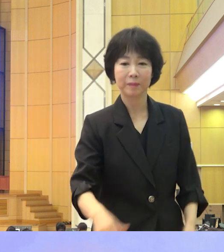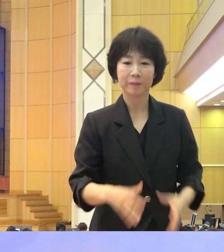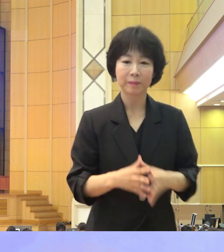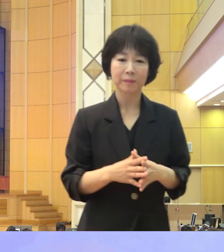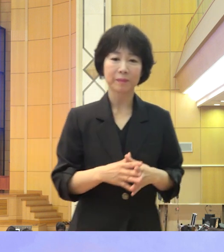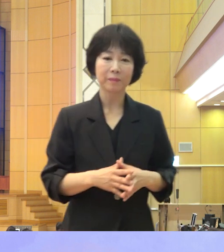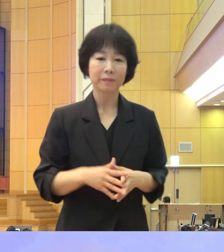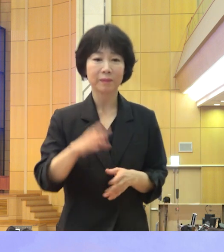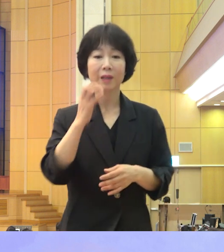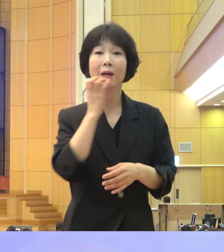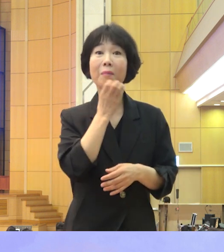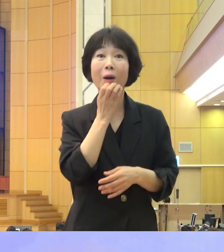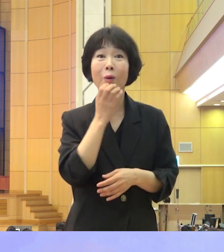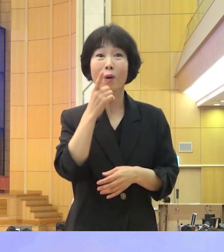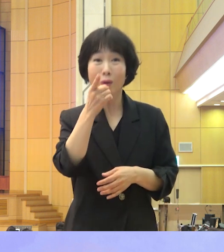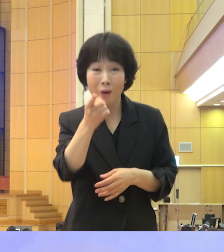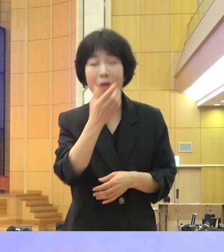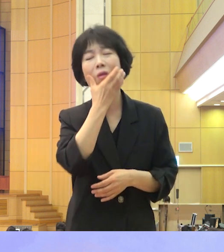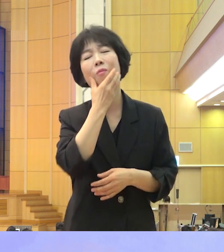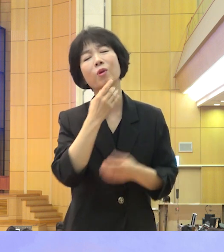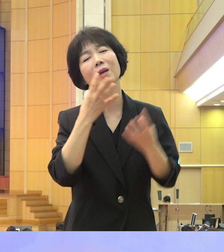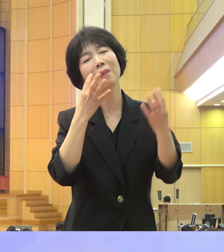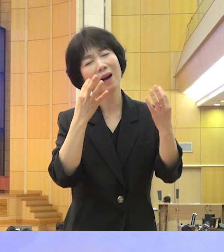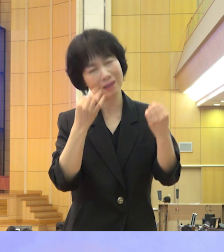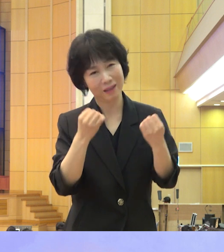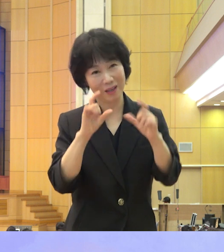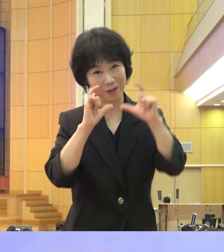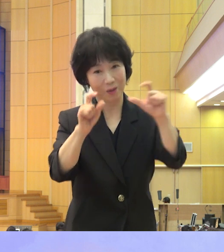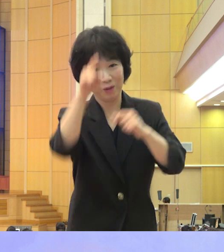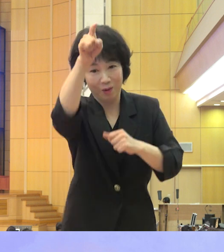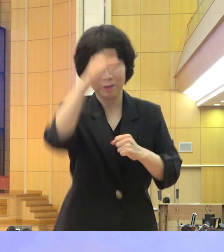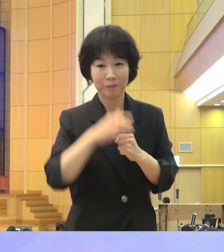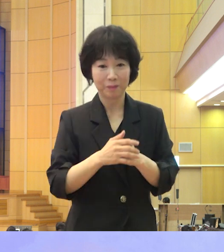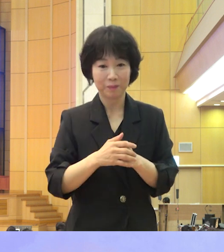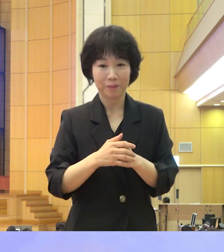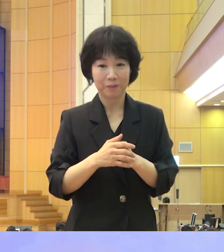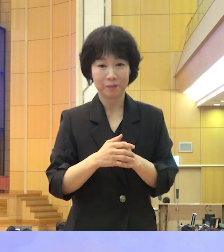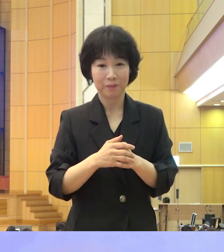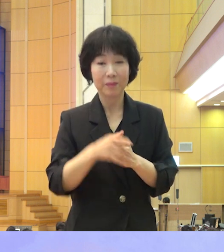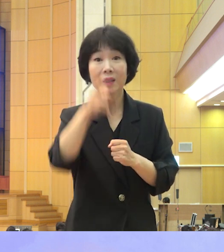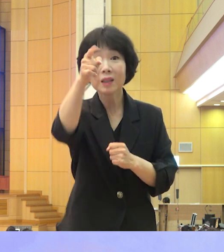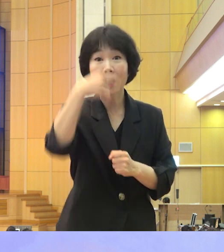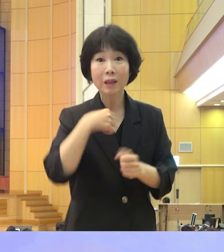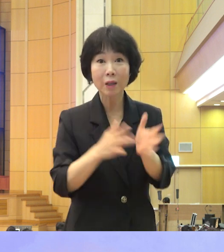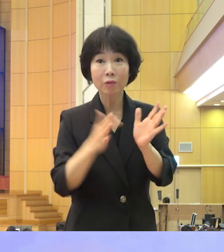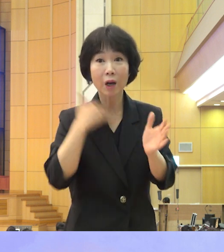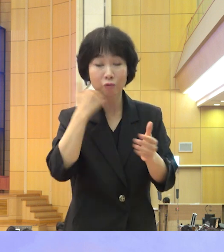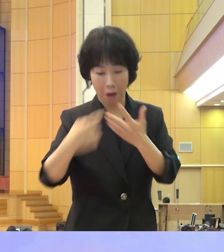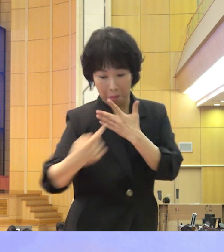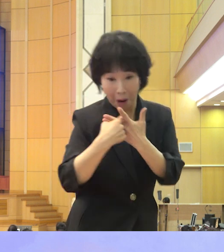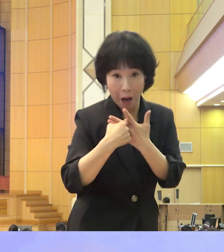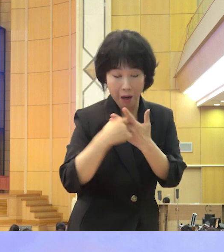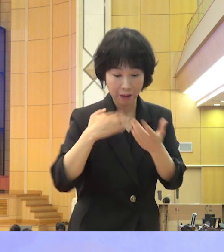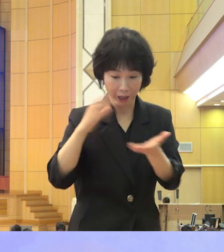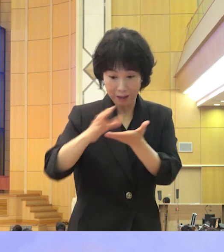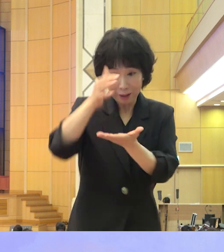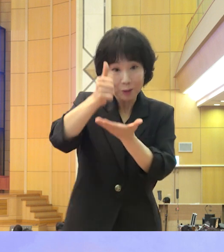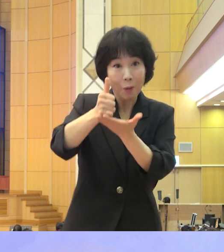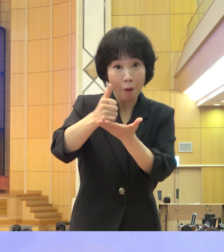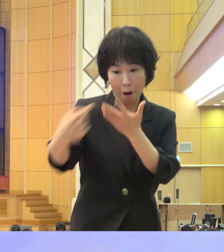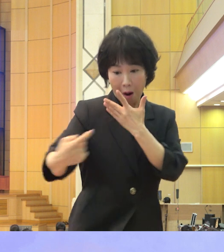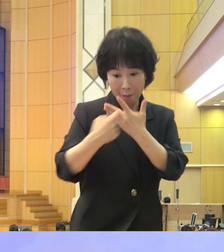것입니다. 바요나 시몬아 내가 복이 있도다. 이것을 예수님이 그리스도라고 하는